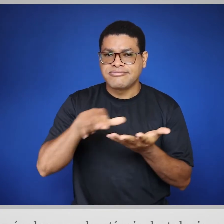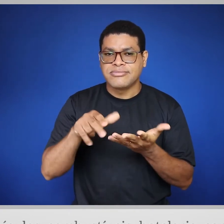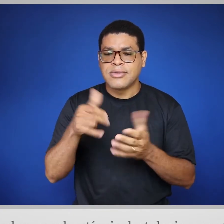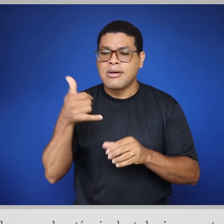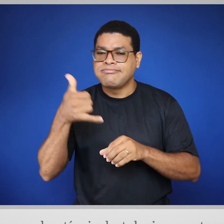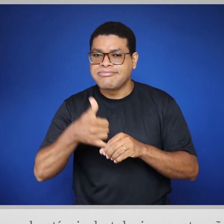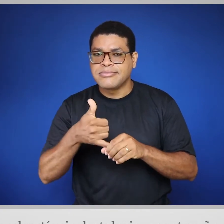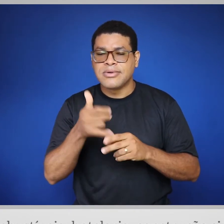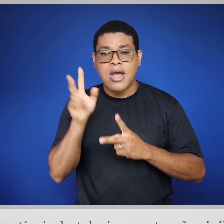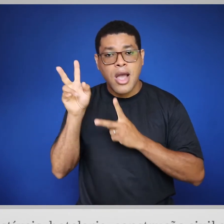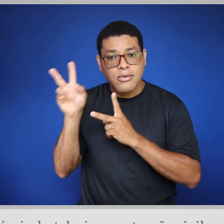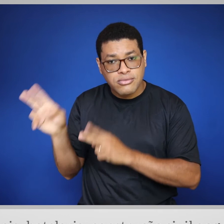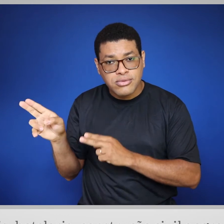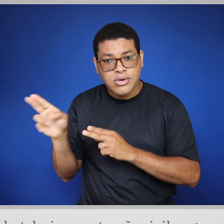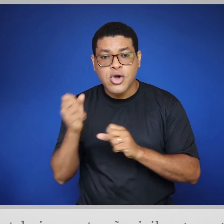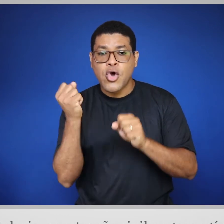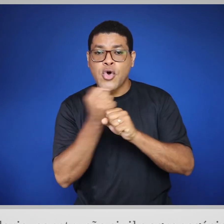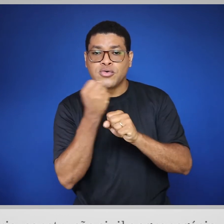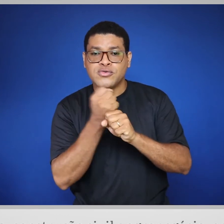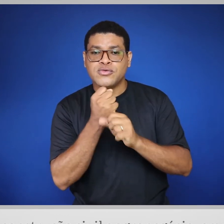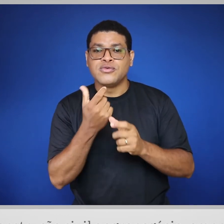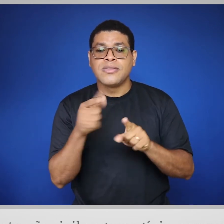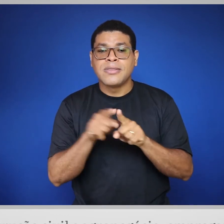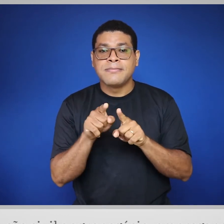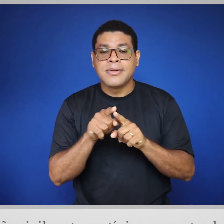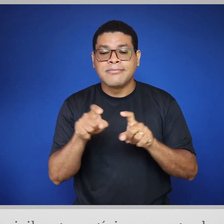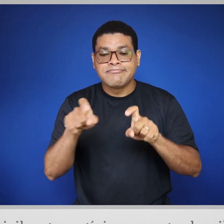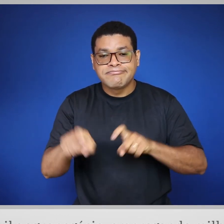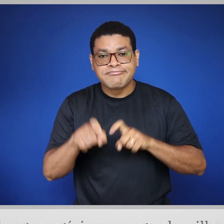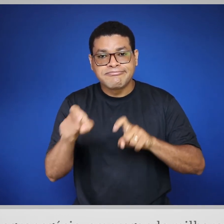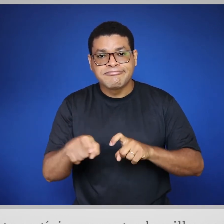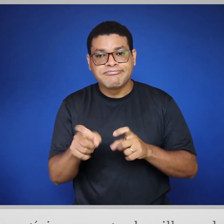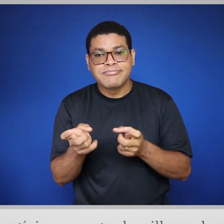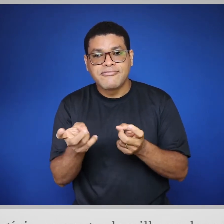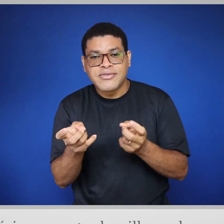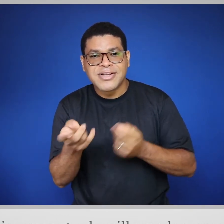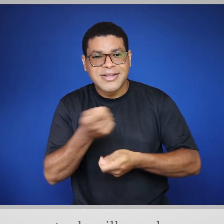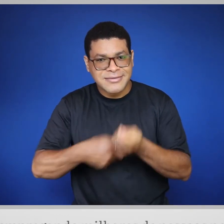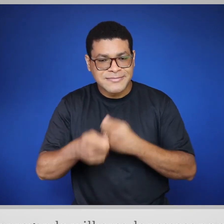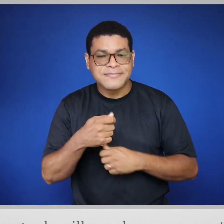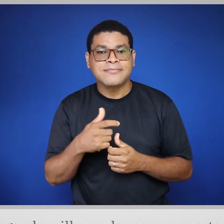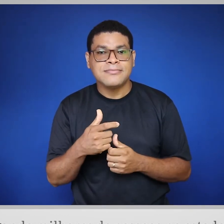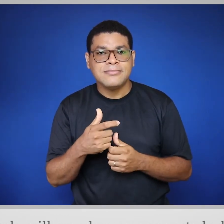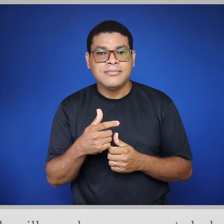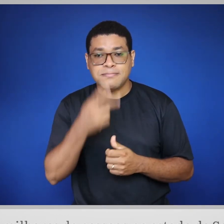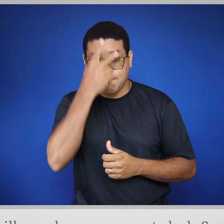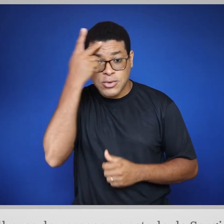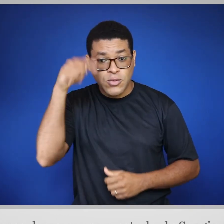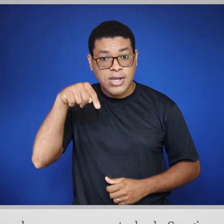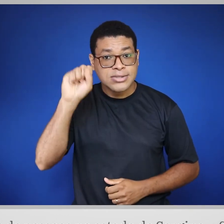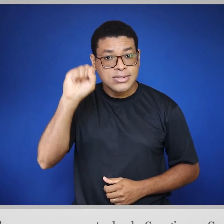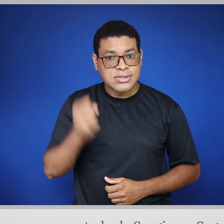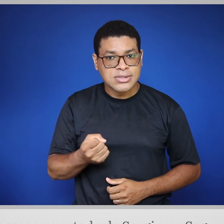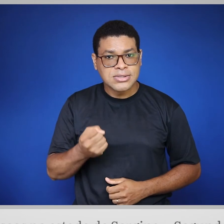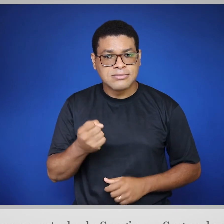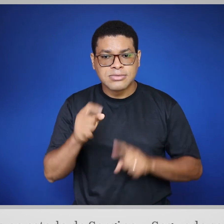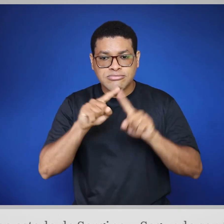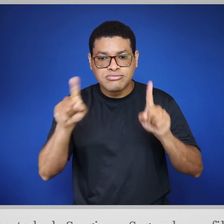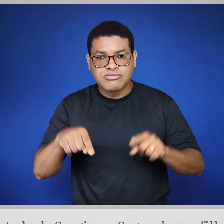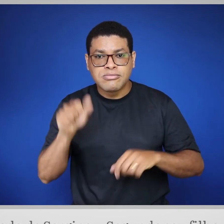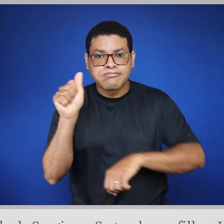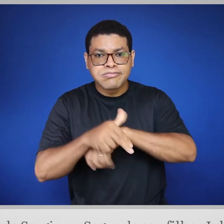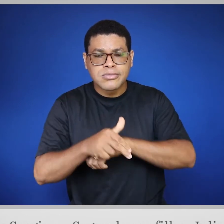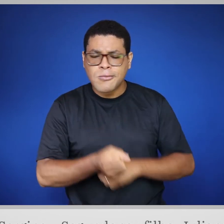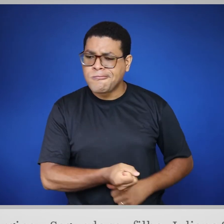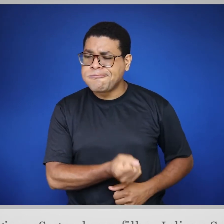veículos, combustíveis, hotelaria, construção civil e agronegócio, empregando milhares de pessoas no estado